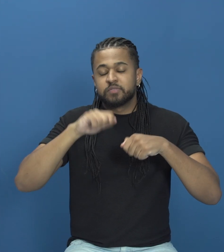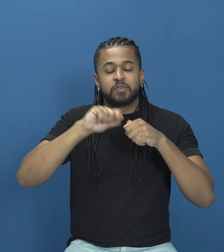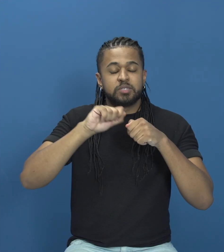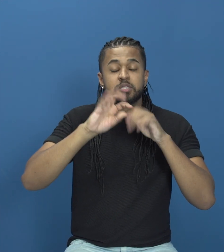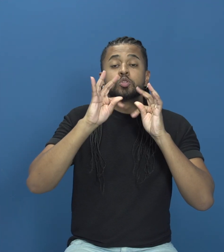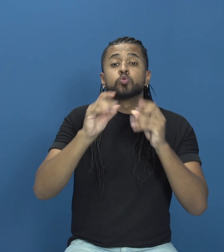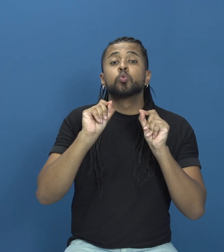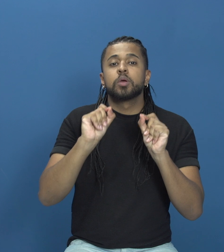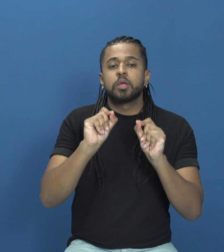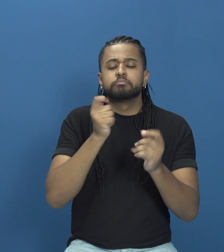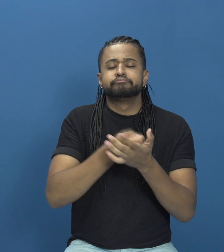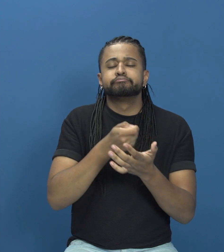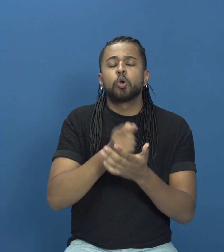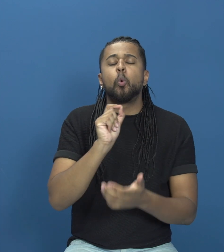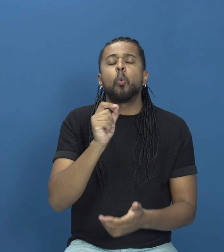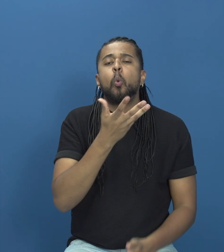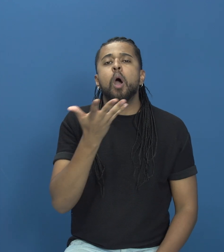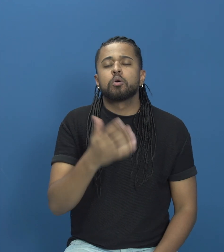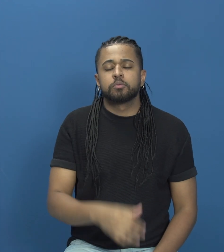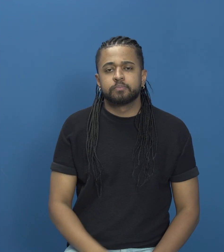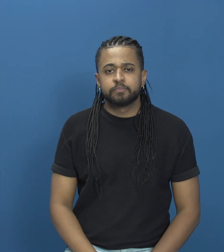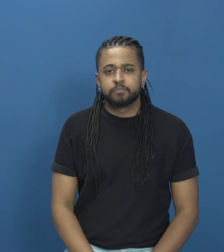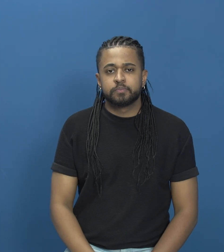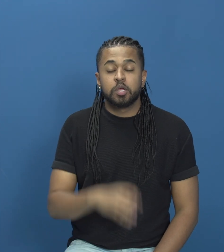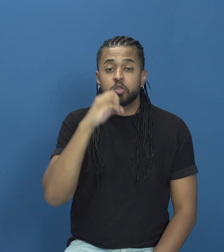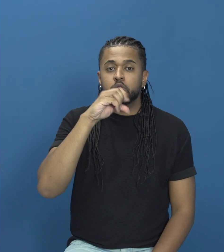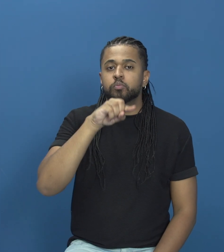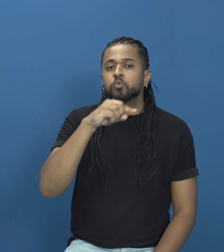as seguintes exigências.